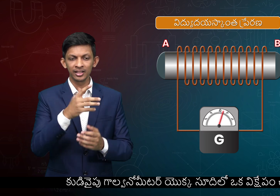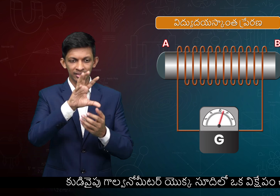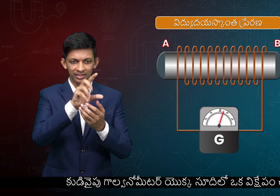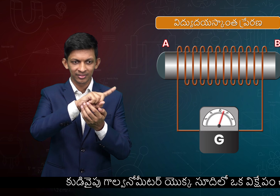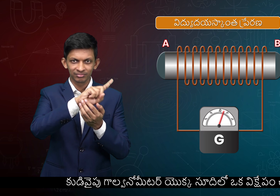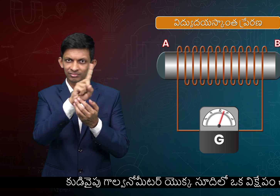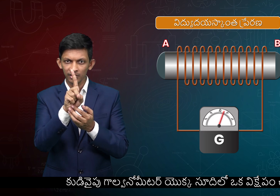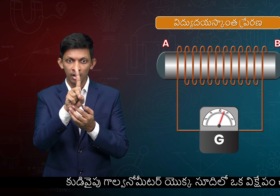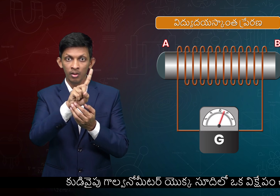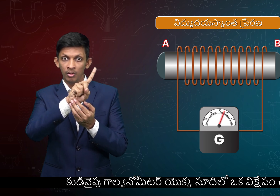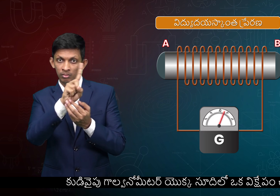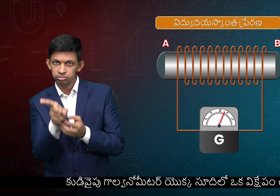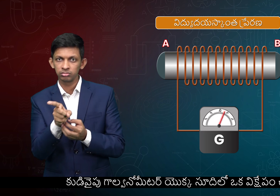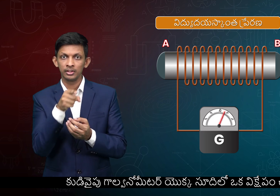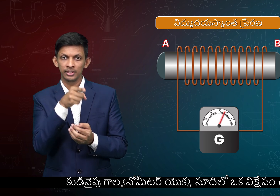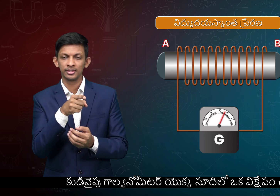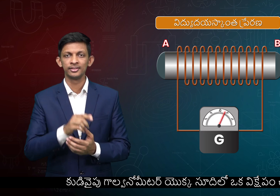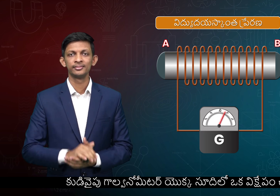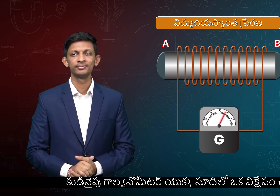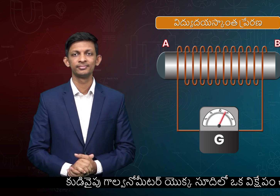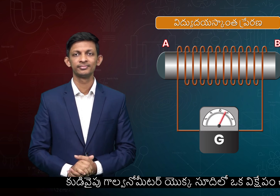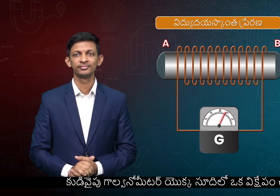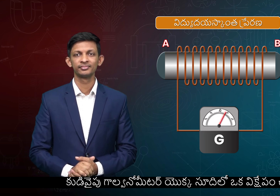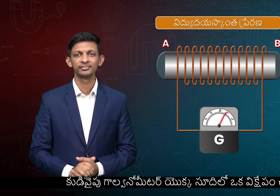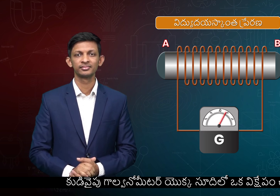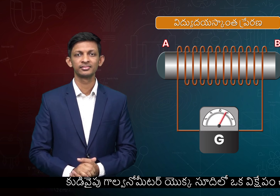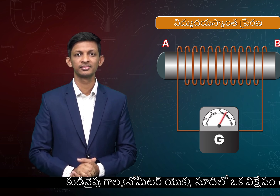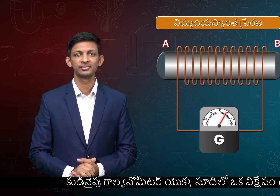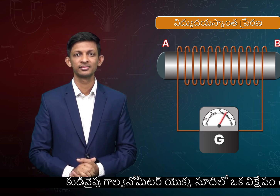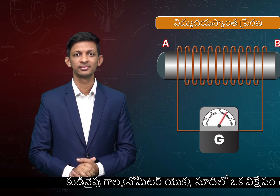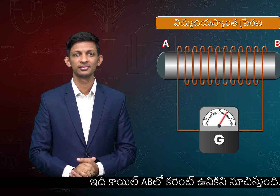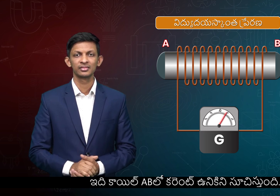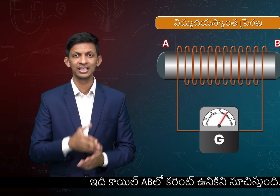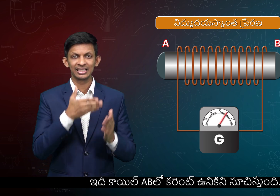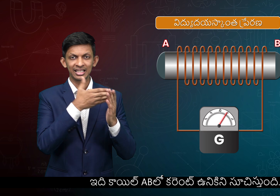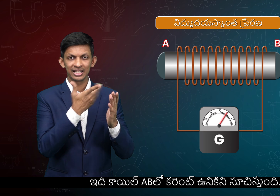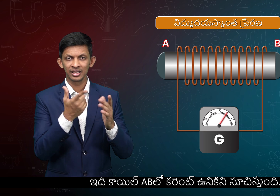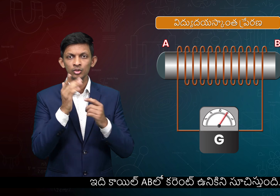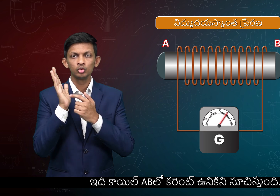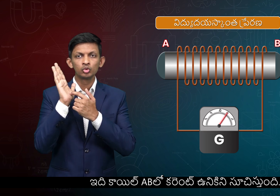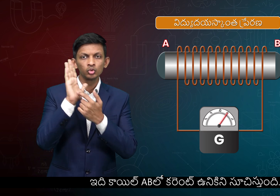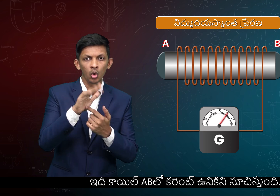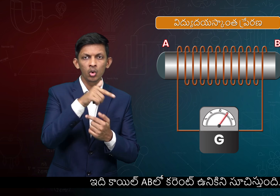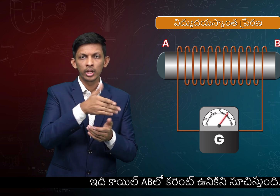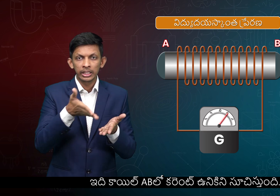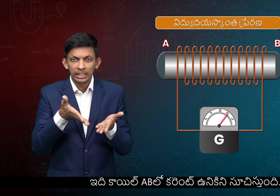కుడివైపు గాల్వెనోమీటర్ యొక్క సూదిలో ఒక విక్షేపం ఉంది. ఇది కాయిల్ ABలో కరెంట్